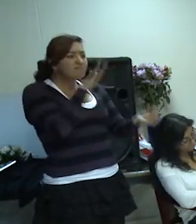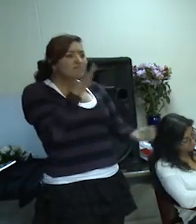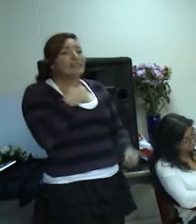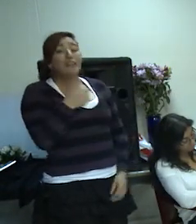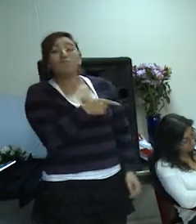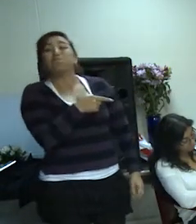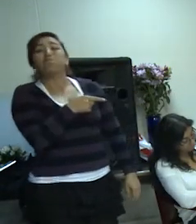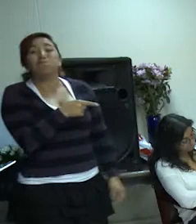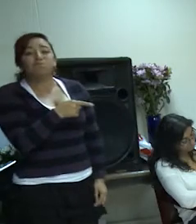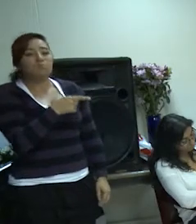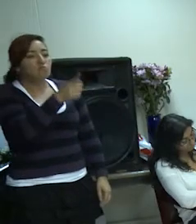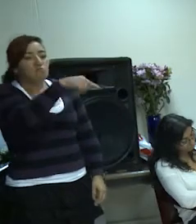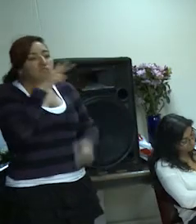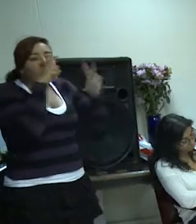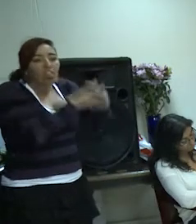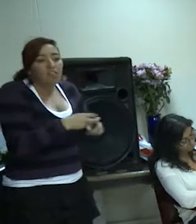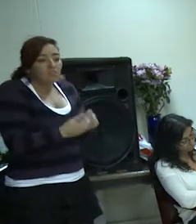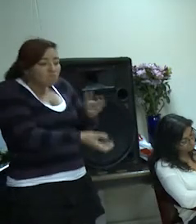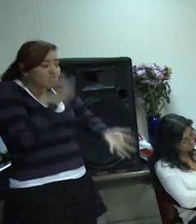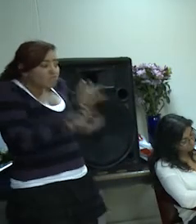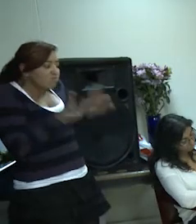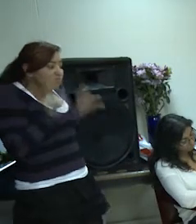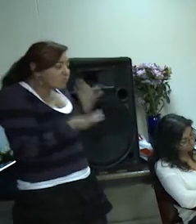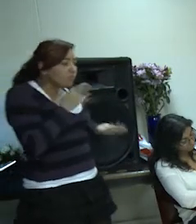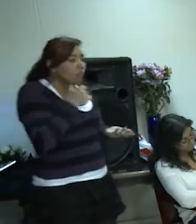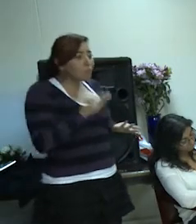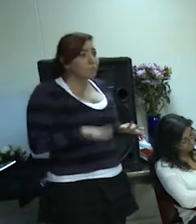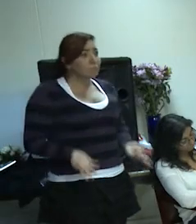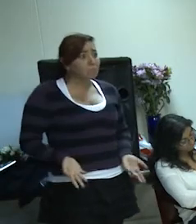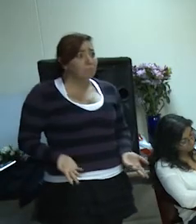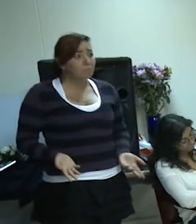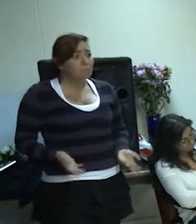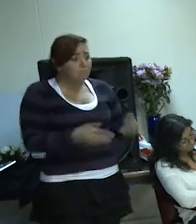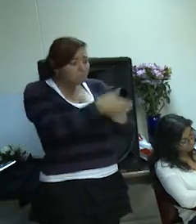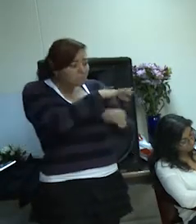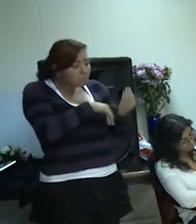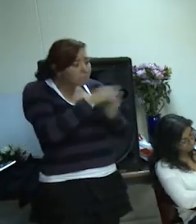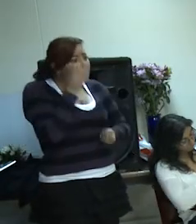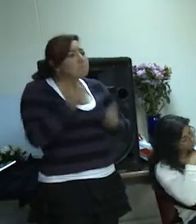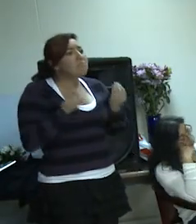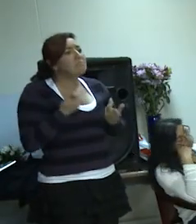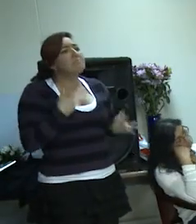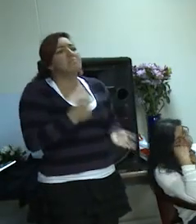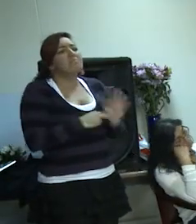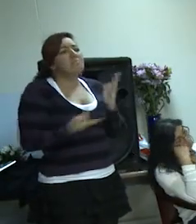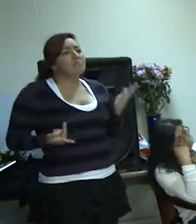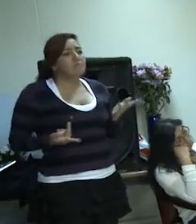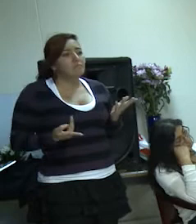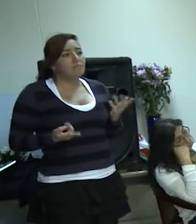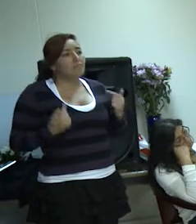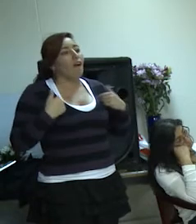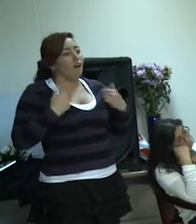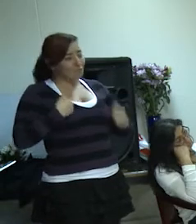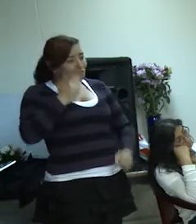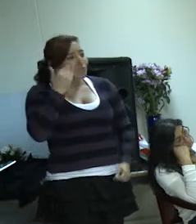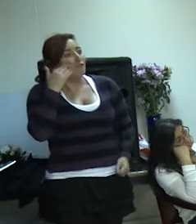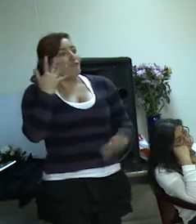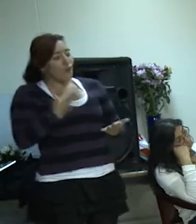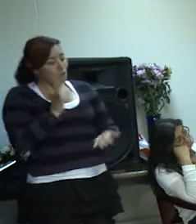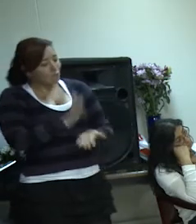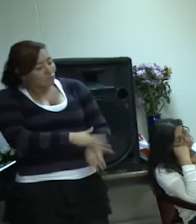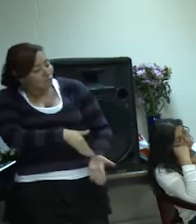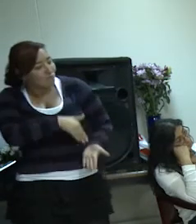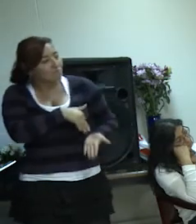no lo desentrañamos y no lo damos tampoco lo percibimos. Dar sentido a lo que hacemos nos permite remontarnos